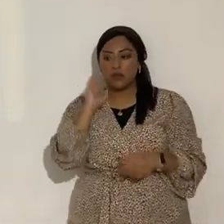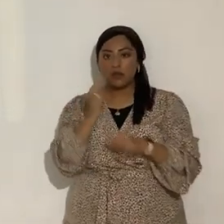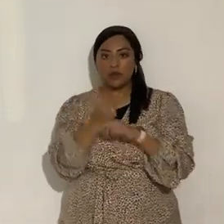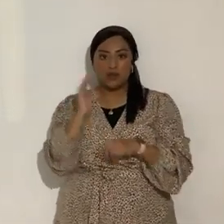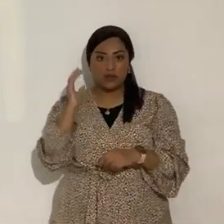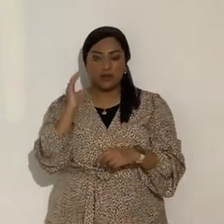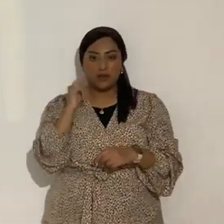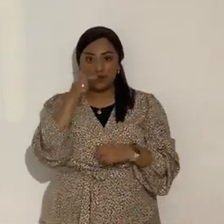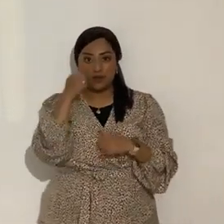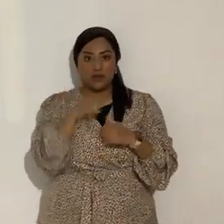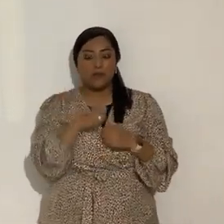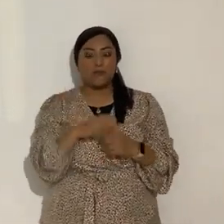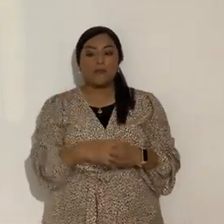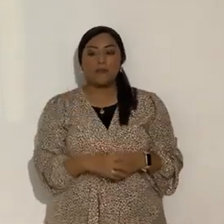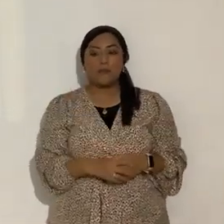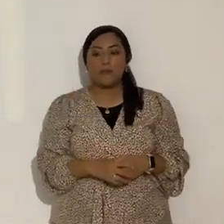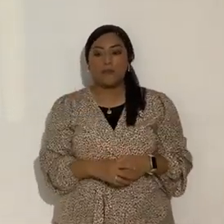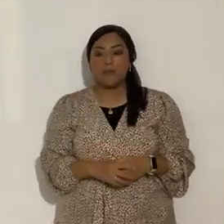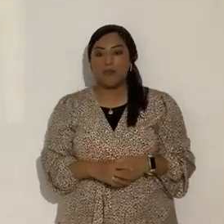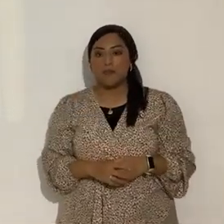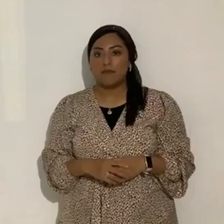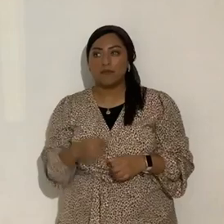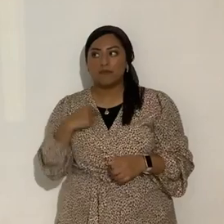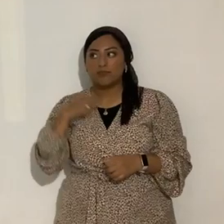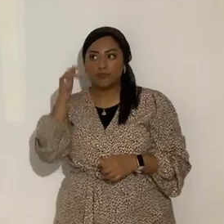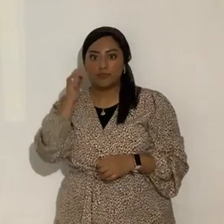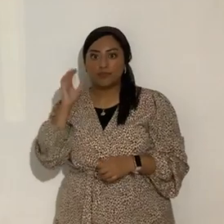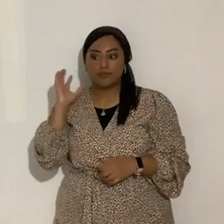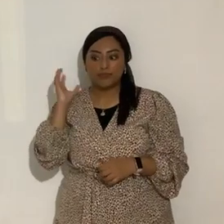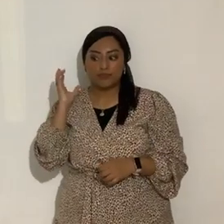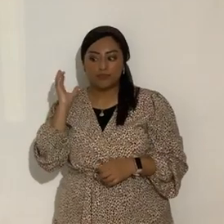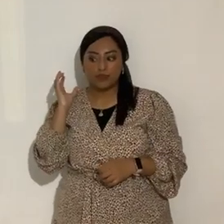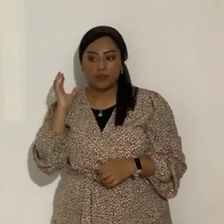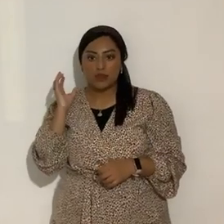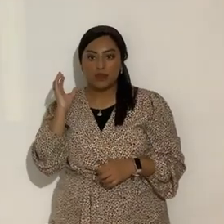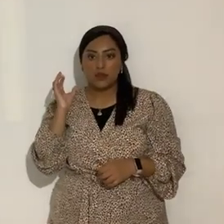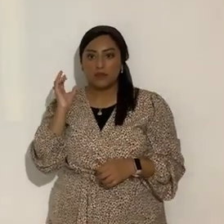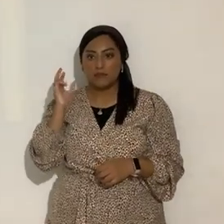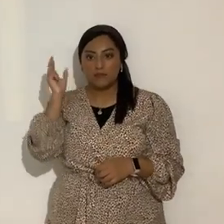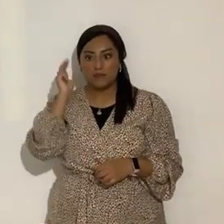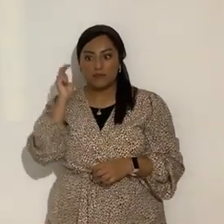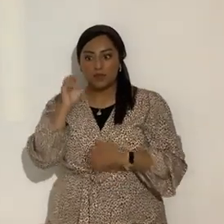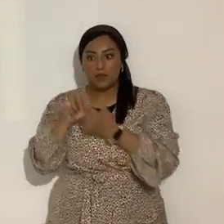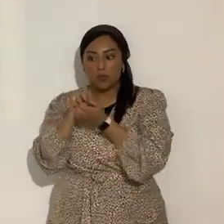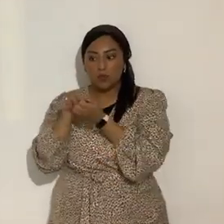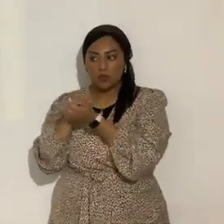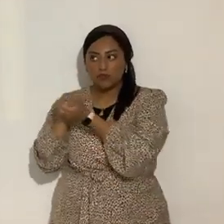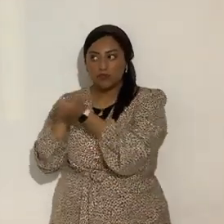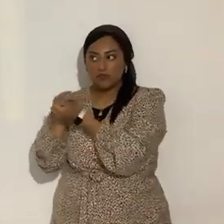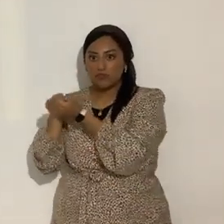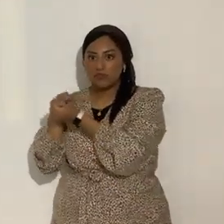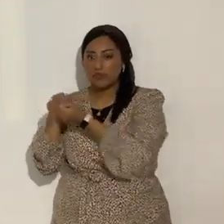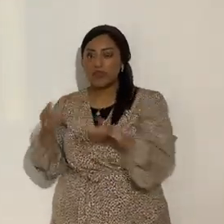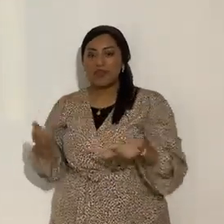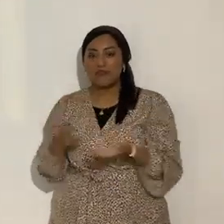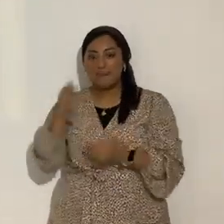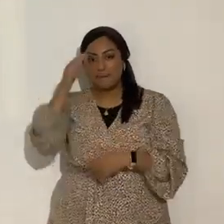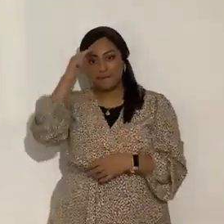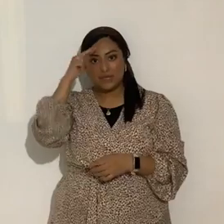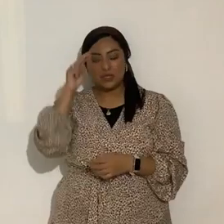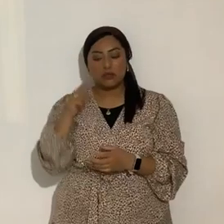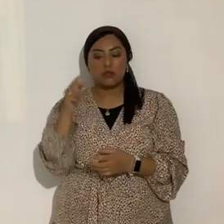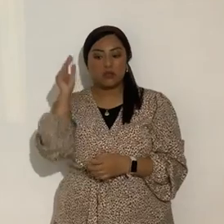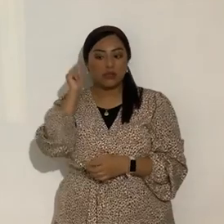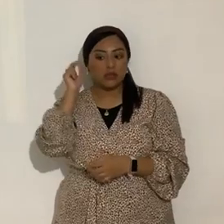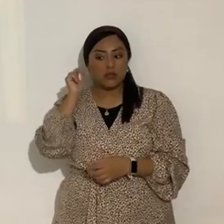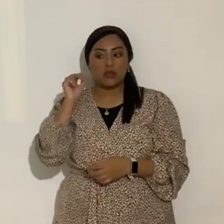corta, ¿se acuerdan? ¿Sí? Oía uno, un ruido así, de repente empezamos a oír una estación, aquí en México empezamos